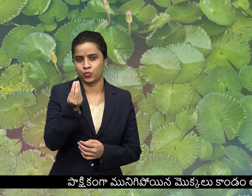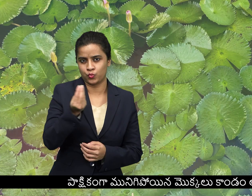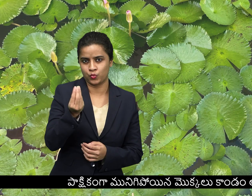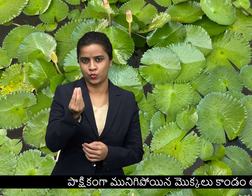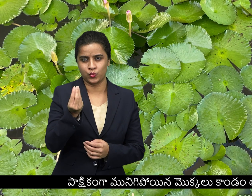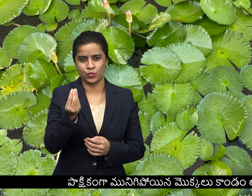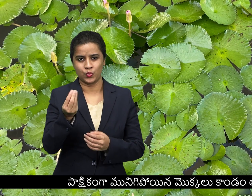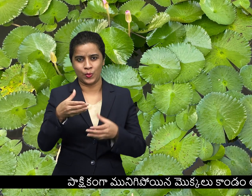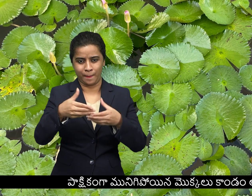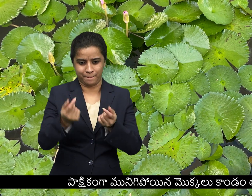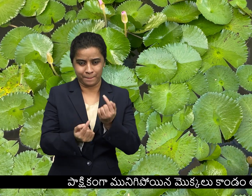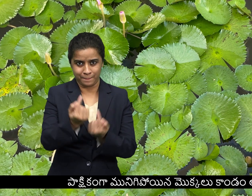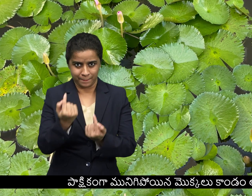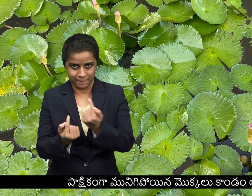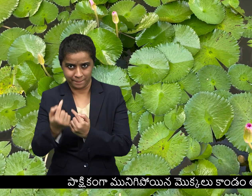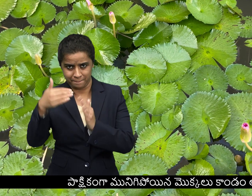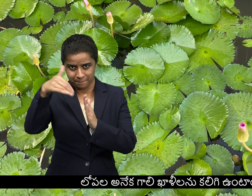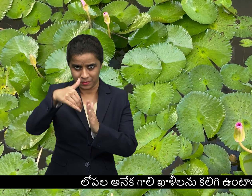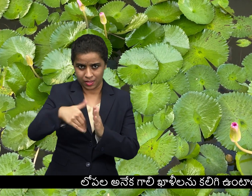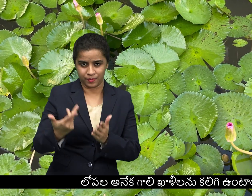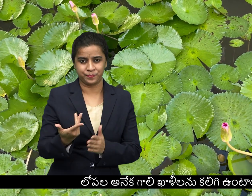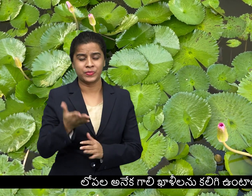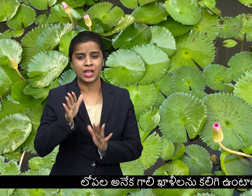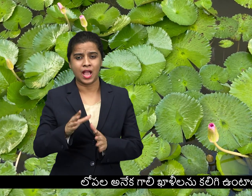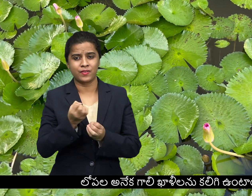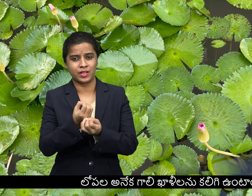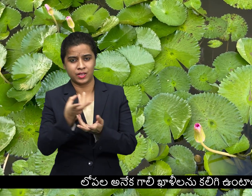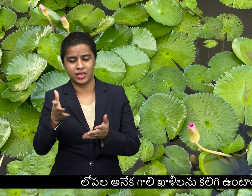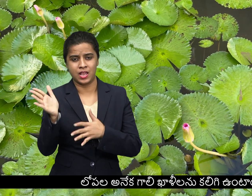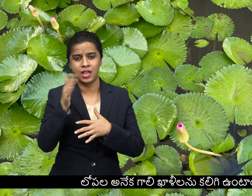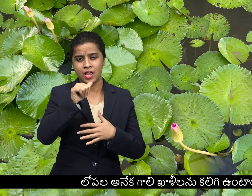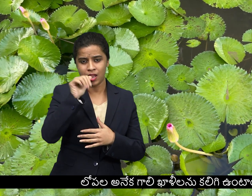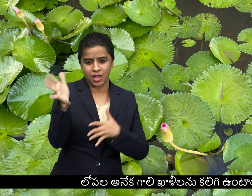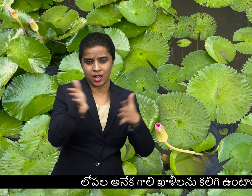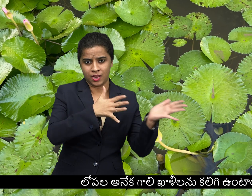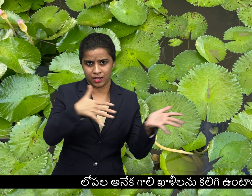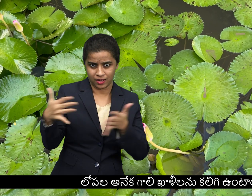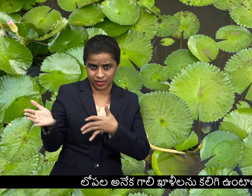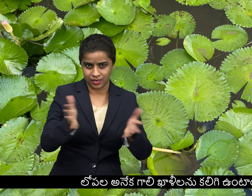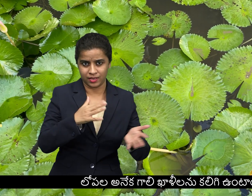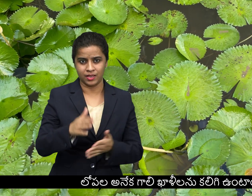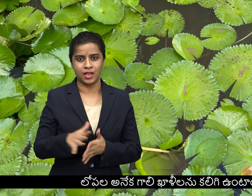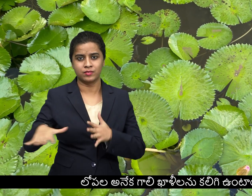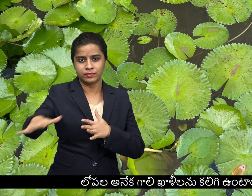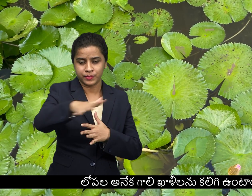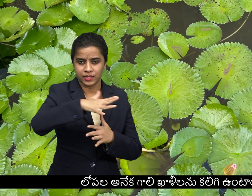పాక్షికంగా మునిగిపోయిన మొక్కలు కాండం, ఆకుల లోపల అనేక గాలి ఖాళీలను కలిగి ఉంటాయి